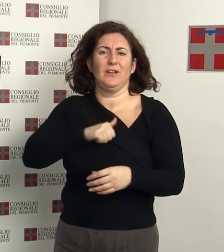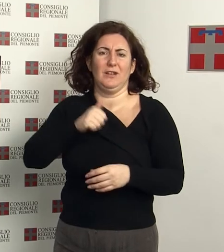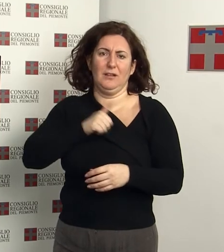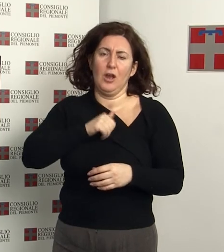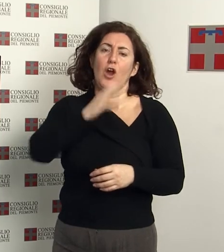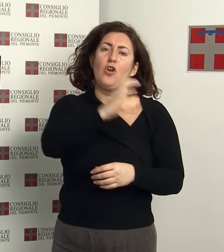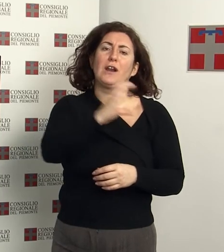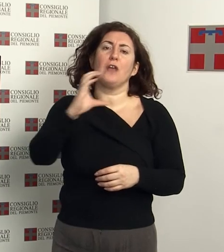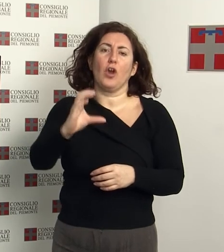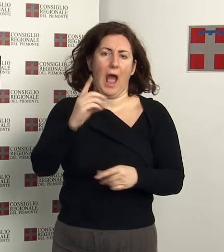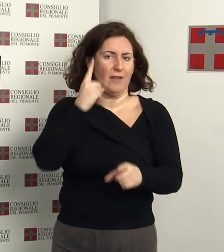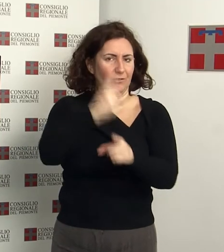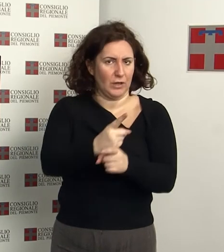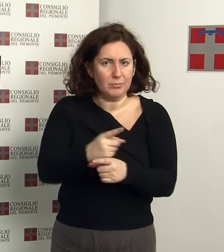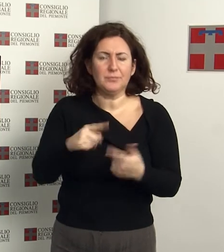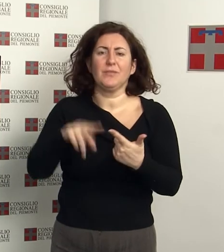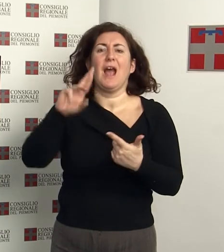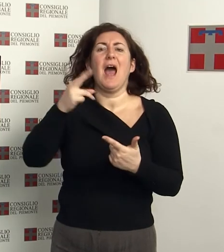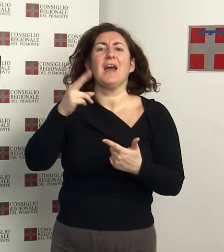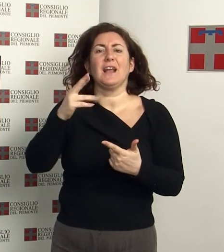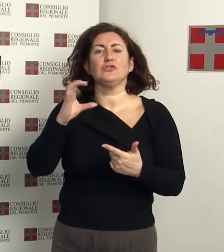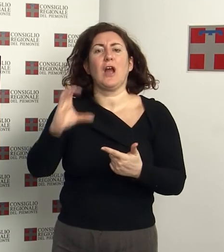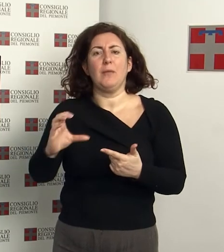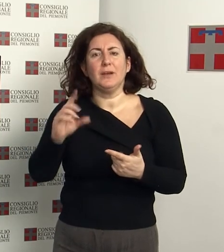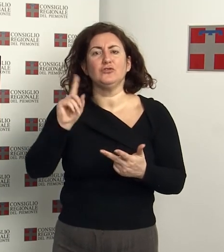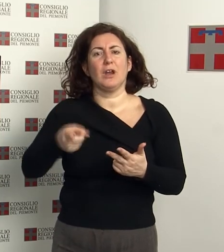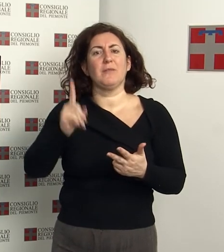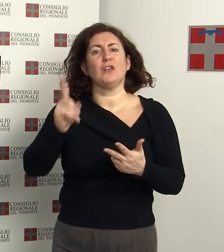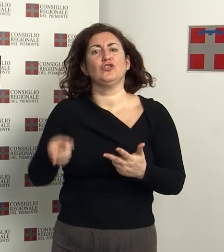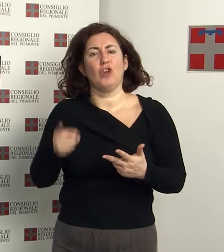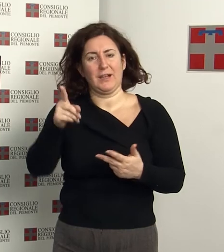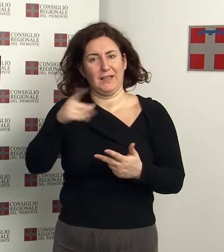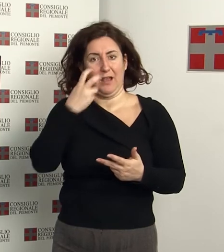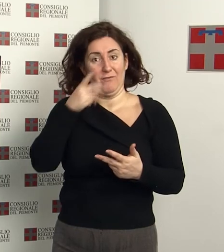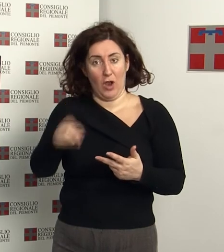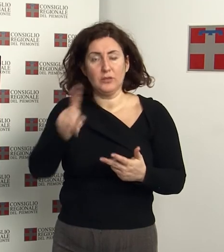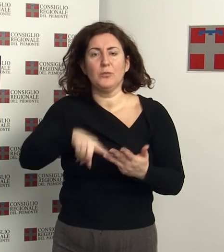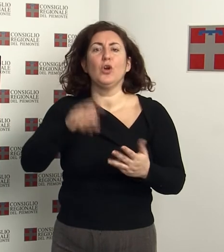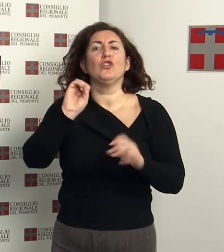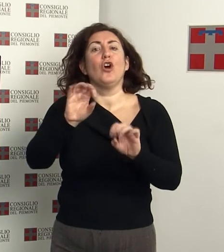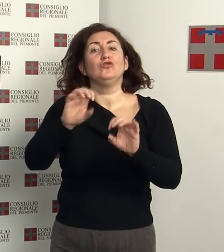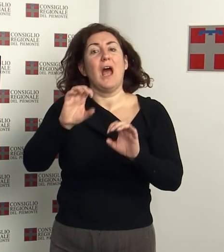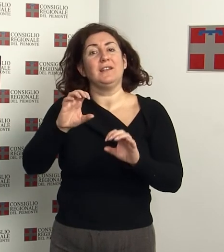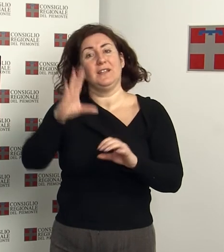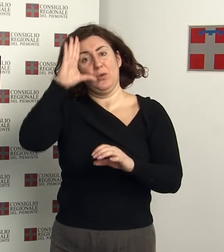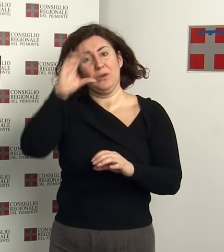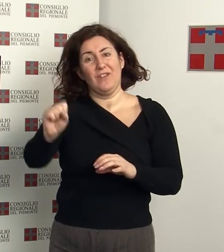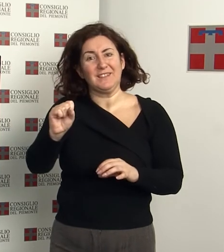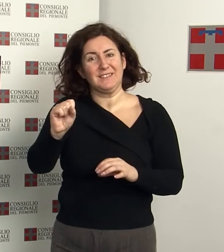canfora gli avvocati renzo capelletto e giammario giolito i docenti universitari francesco dal sano e gear router e l'ex